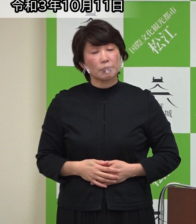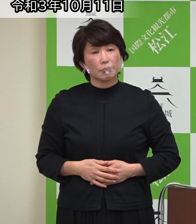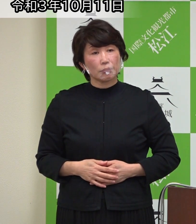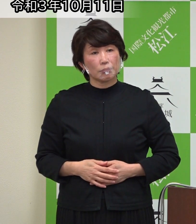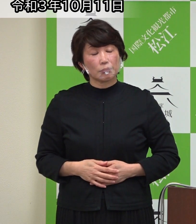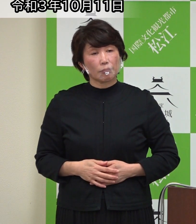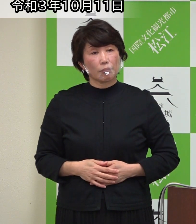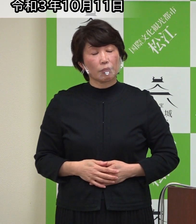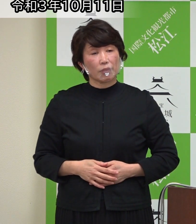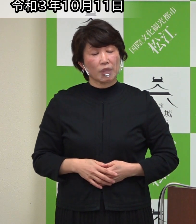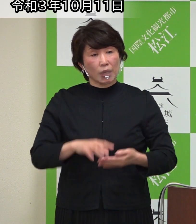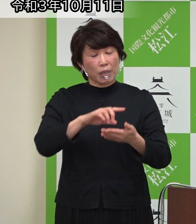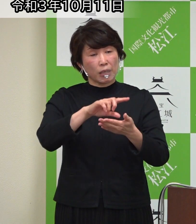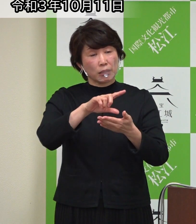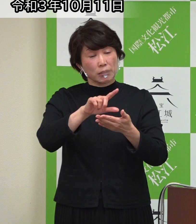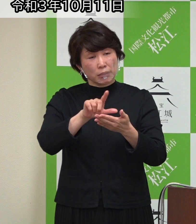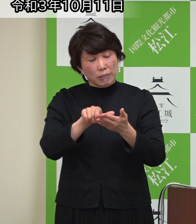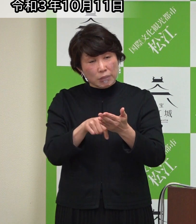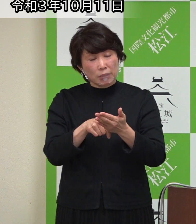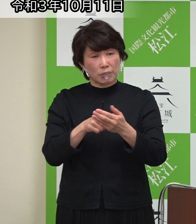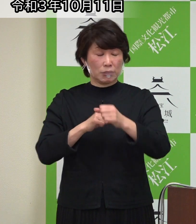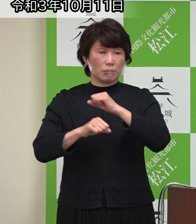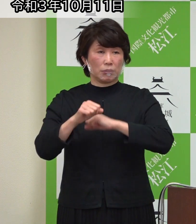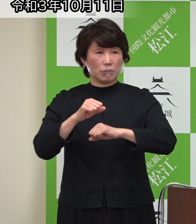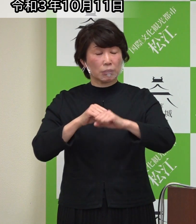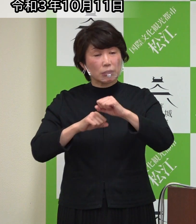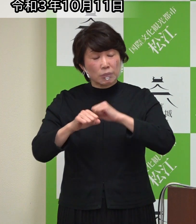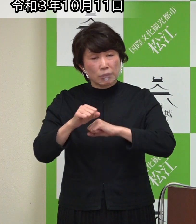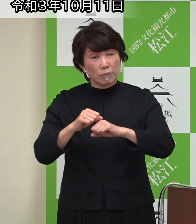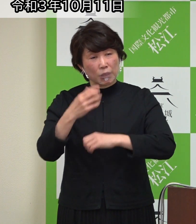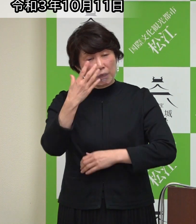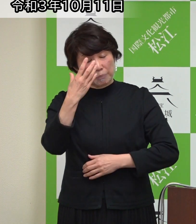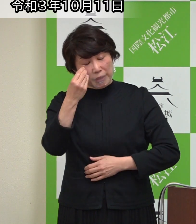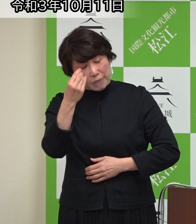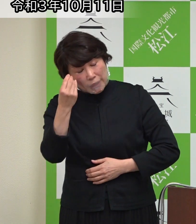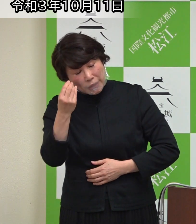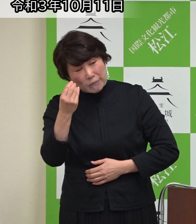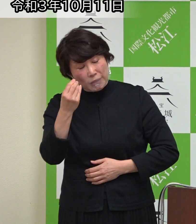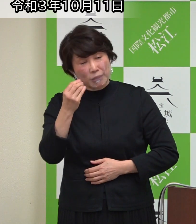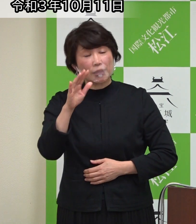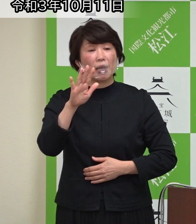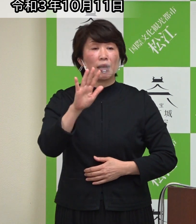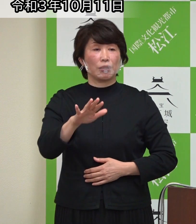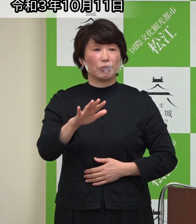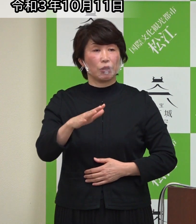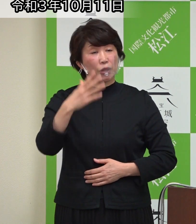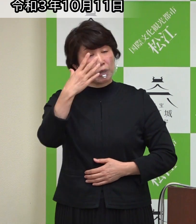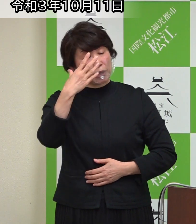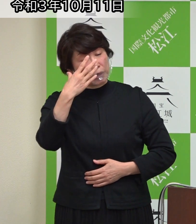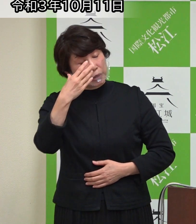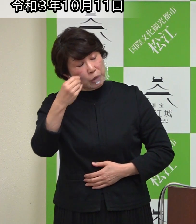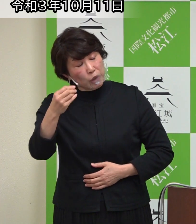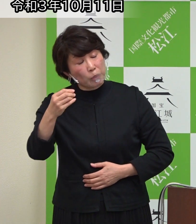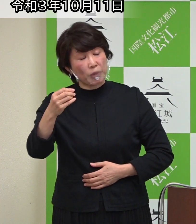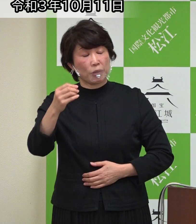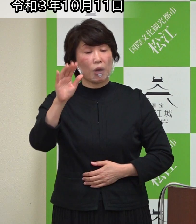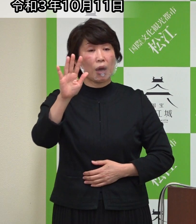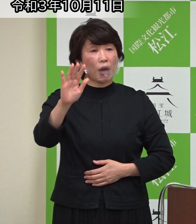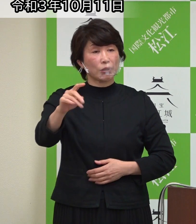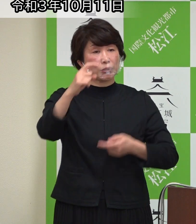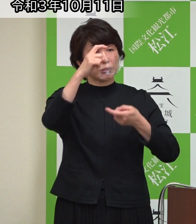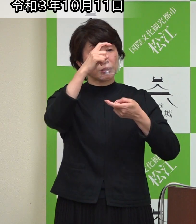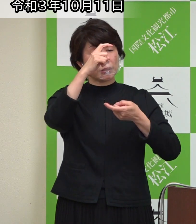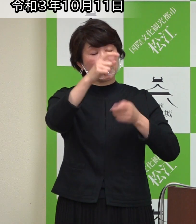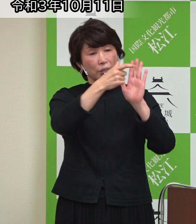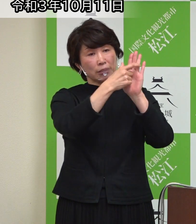全国でも珍しいとか、はい、こういった文言つけるだけで我々も少し関心も変わりますので、はい、またその点も含め